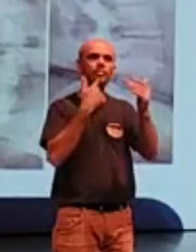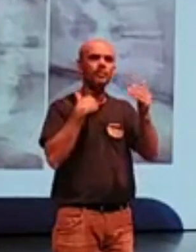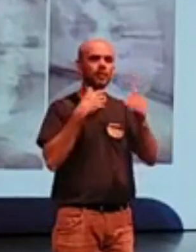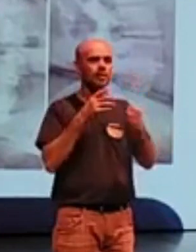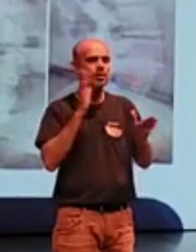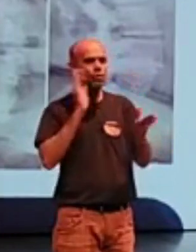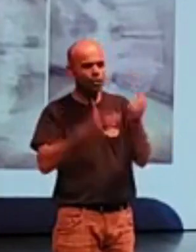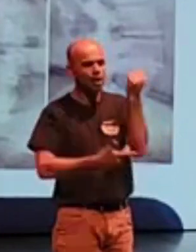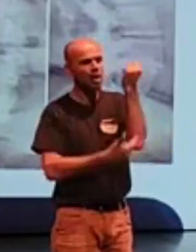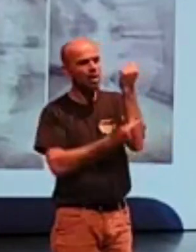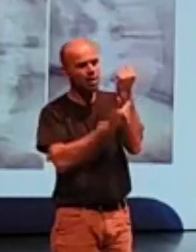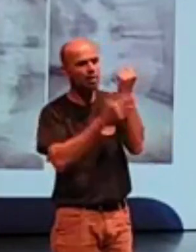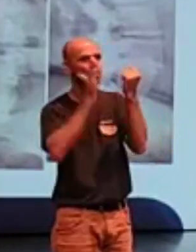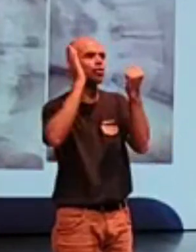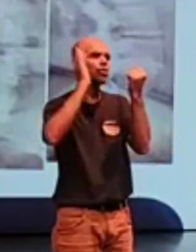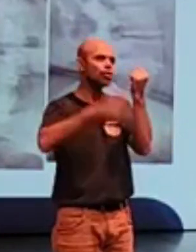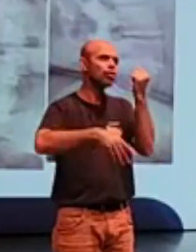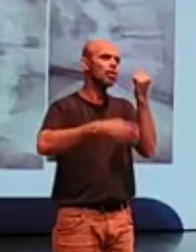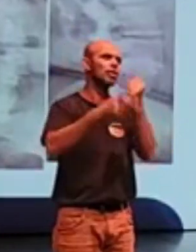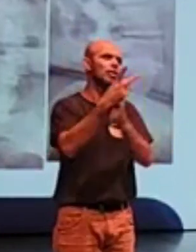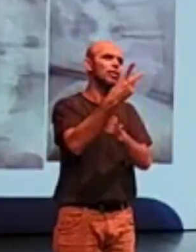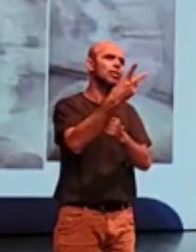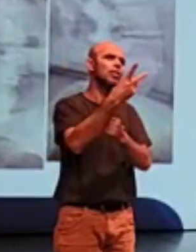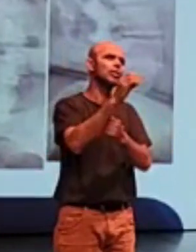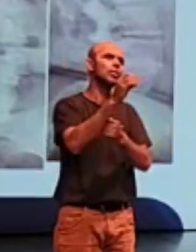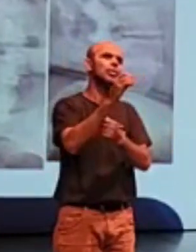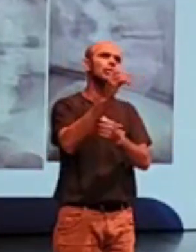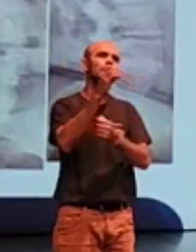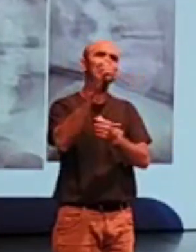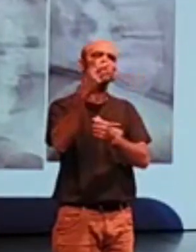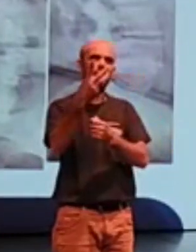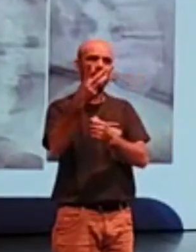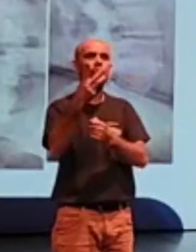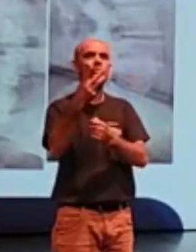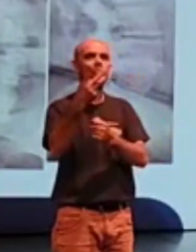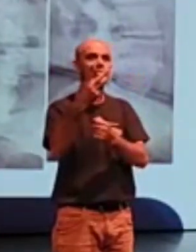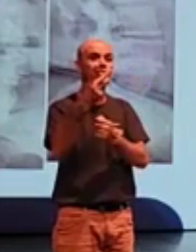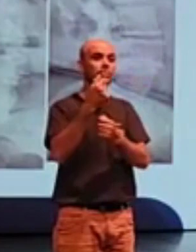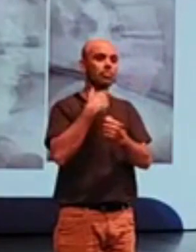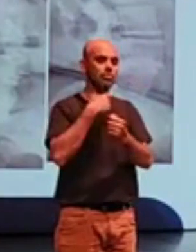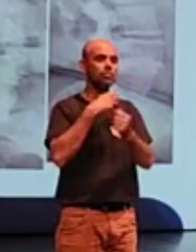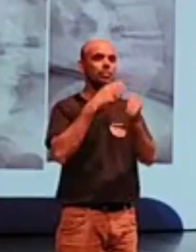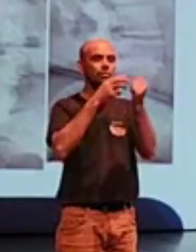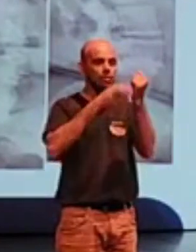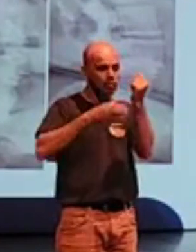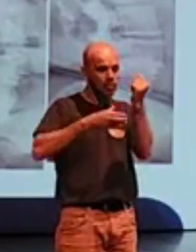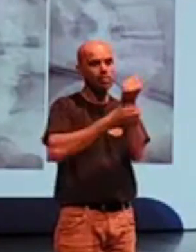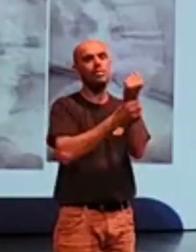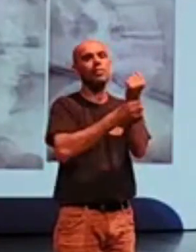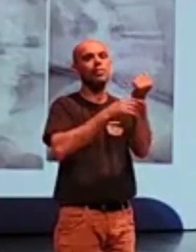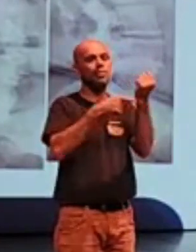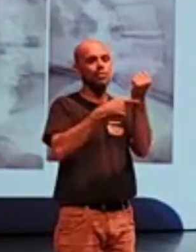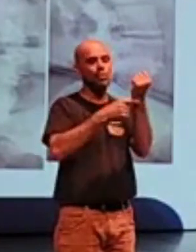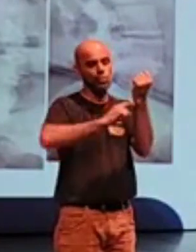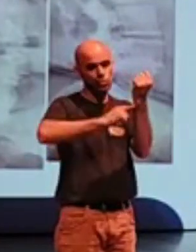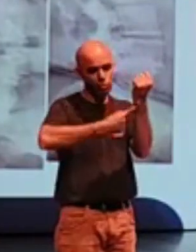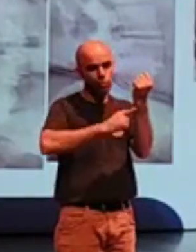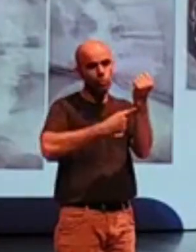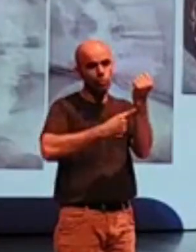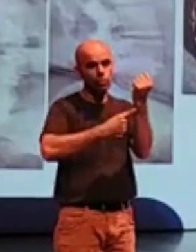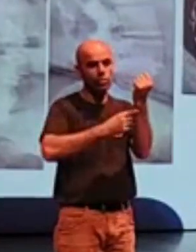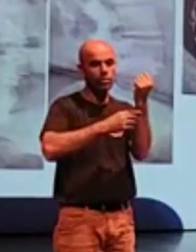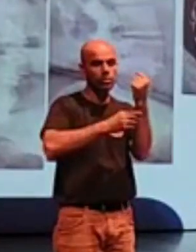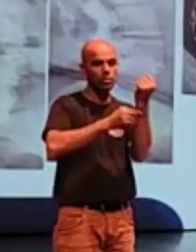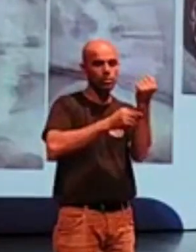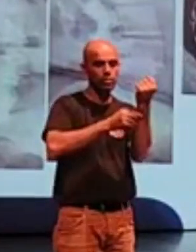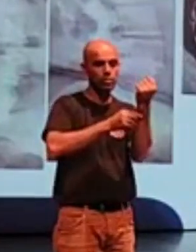sido operado, e lá em 2003, se eu não me engano, o colega colocou um cage ali na região mais embaixo, teve uma